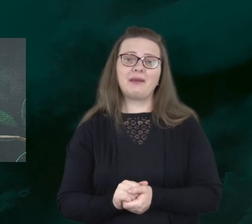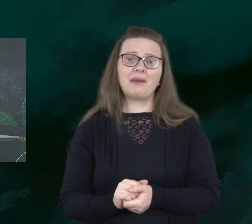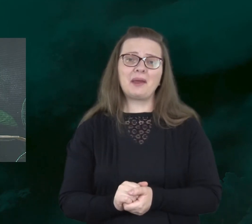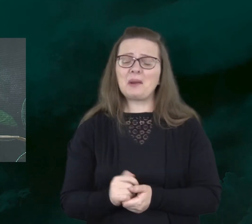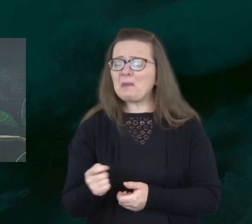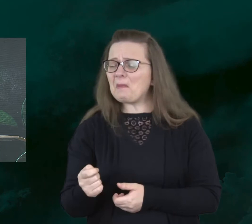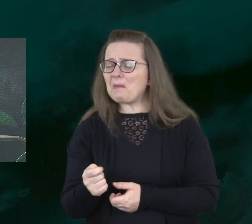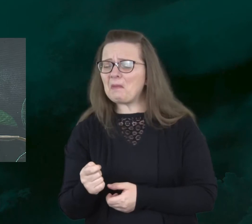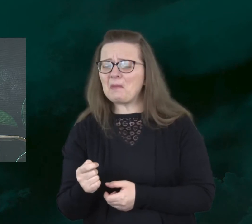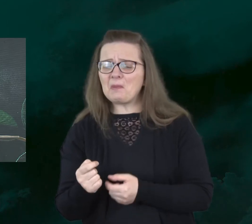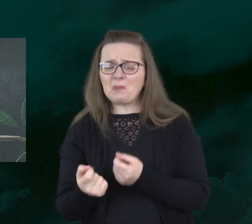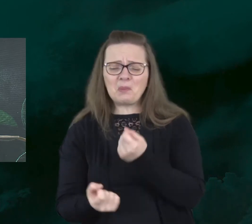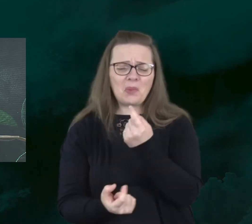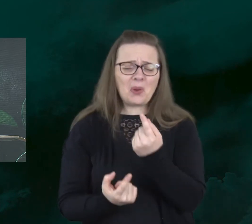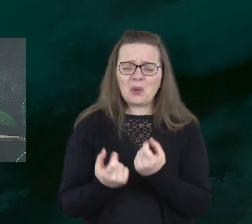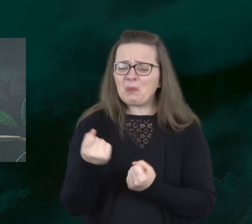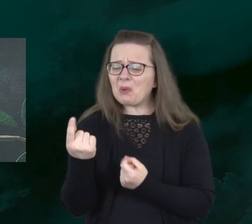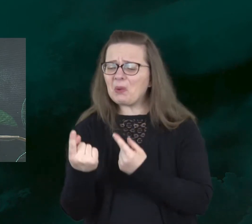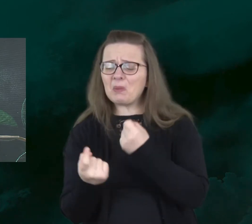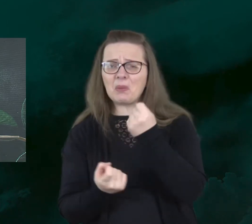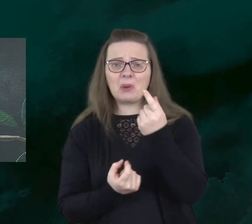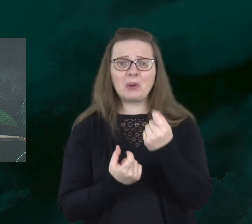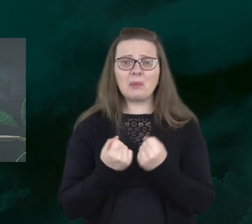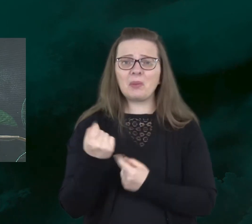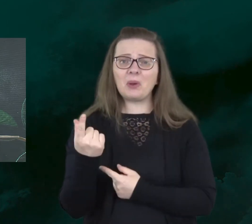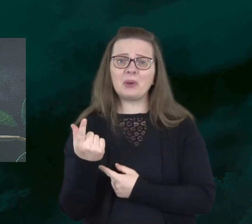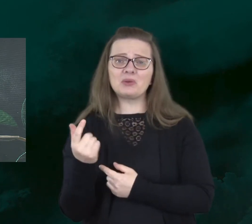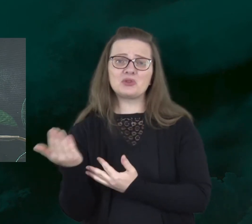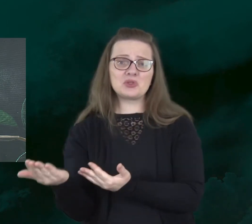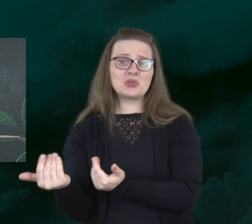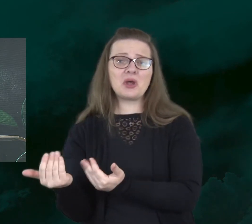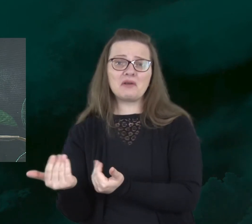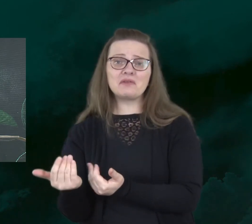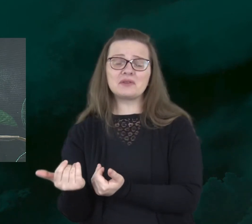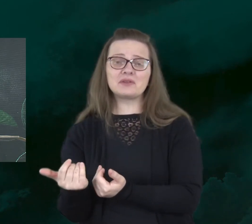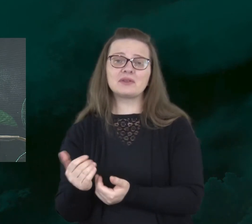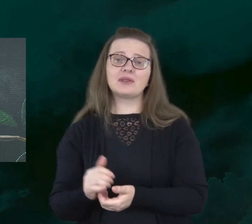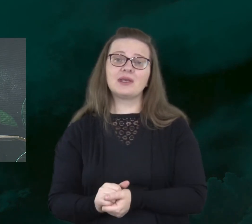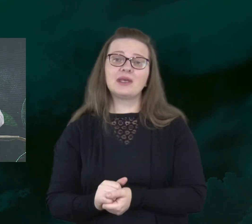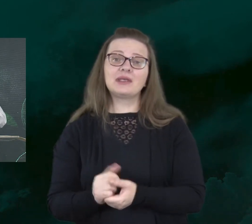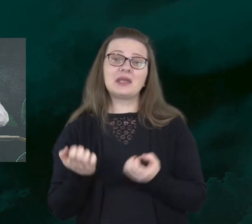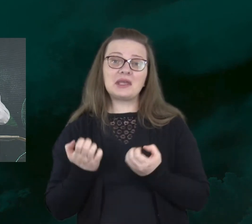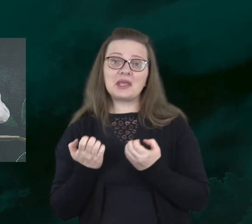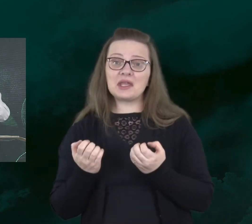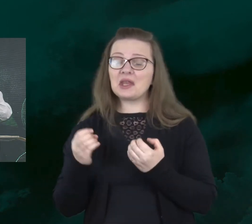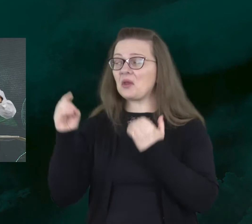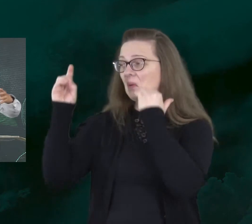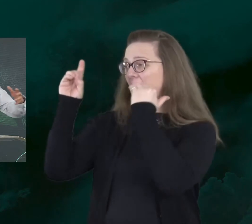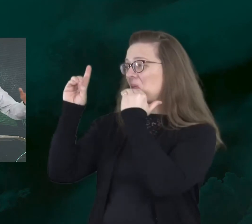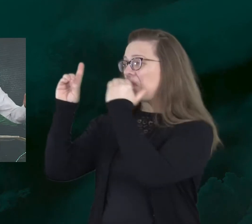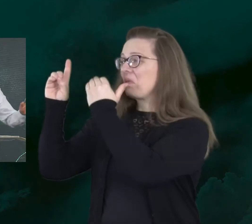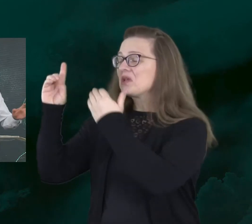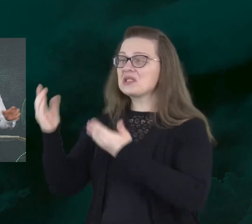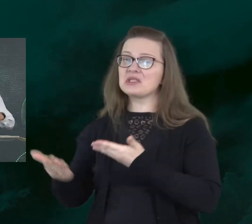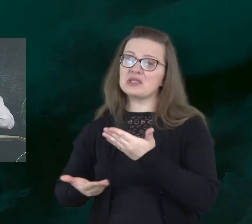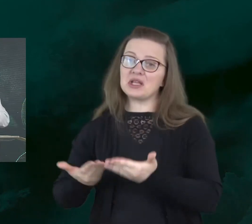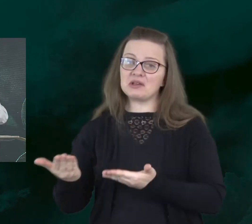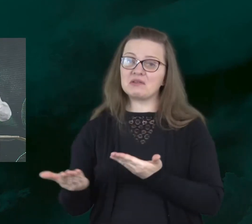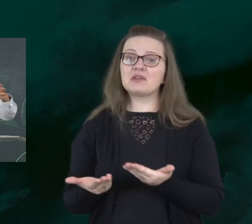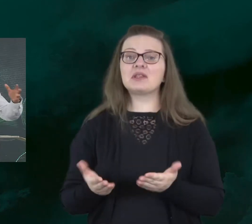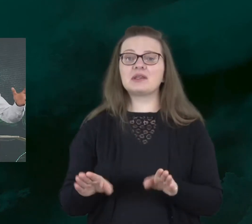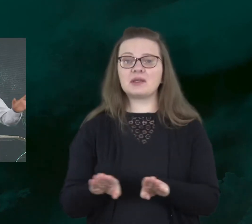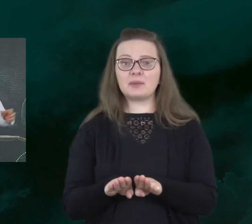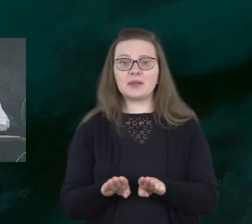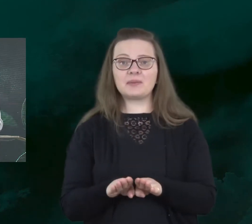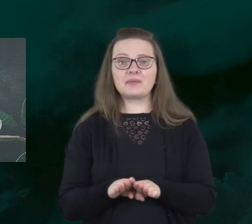eram talvez meia dúzia, né, de pessoas que mais buscavam. E eles viam que em todas as regiões o Senhor